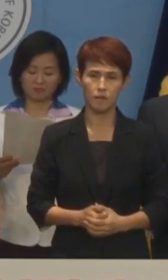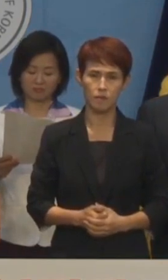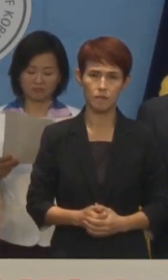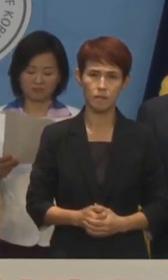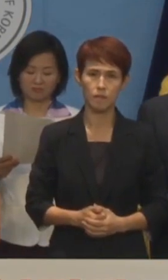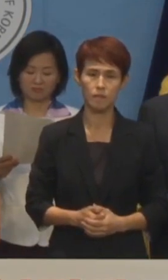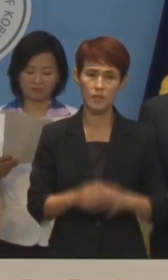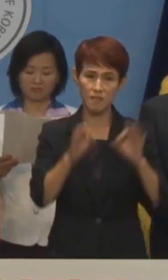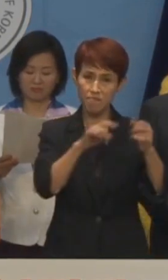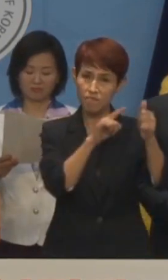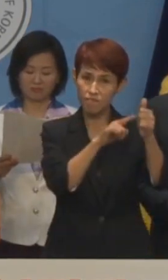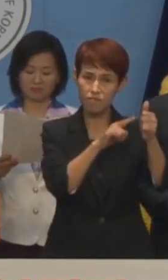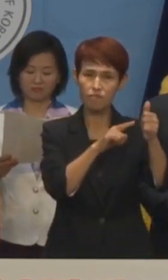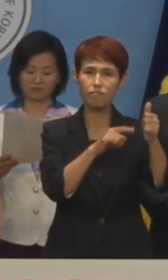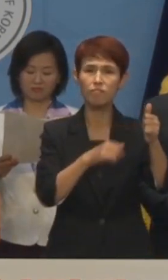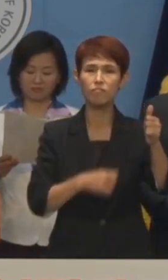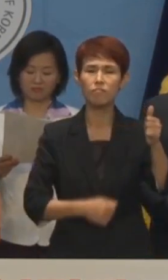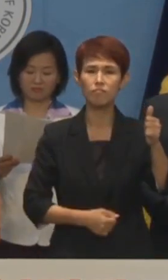김영석 이사장은